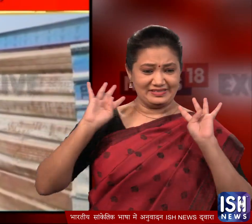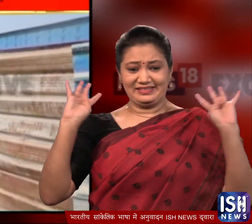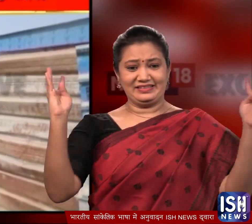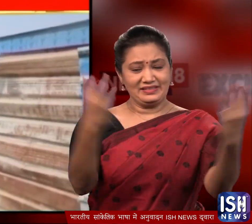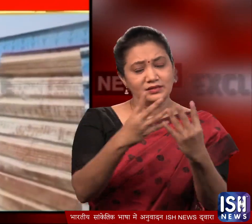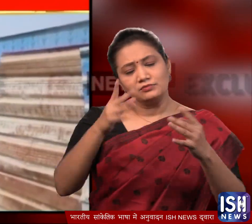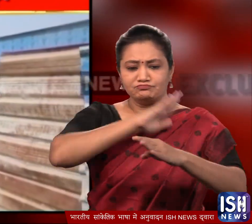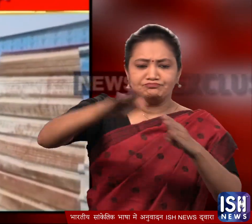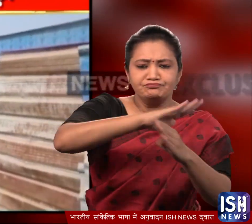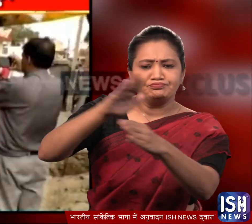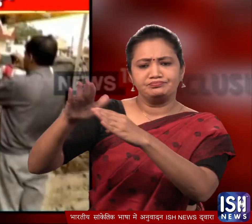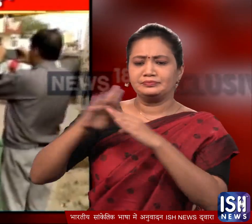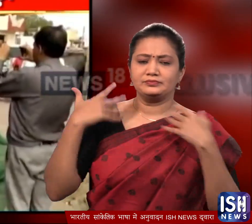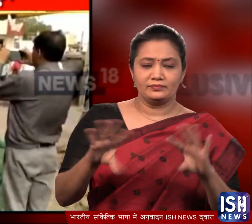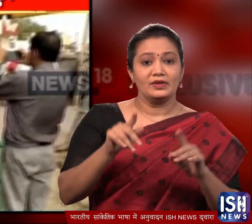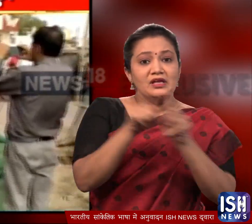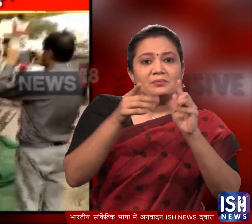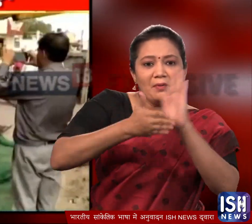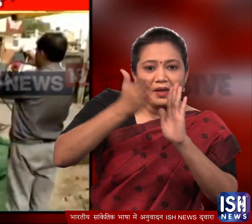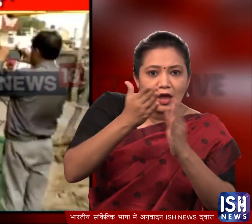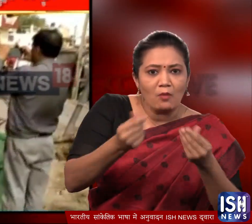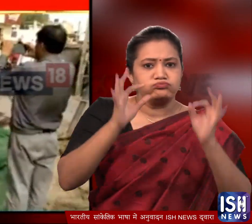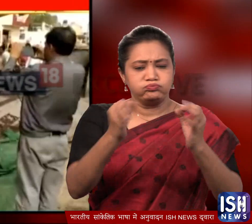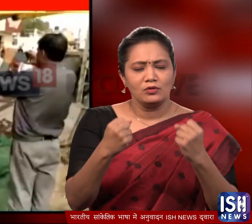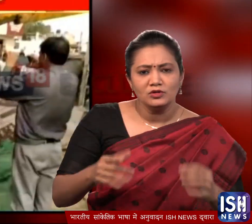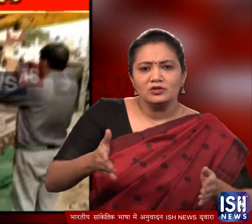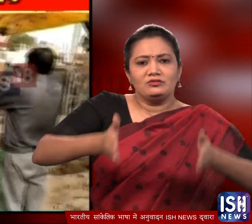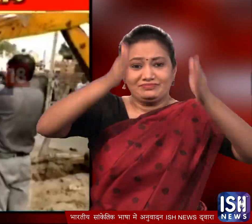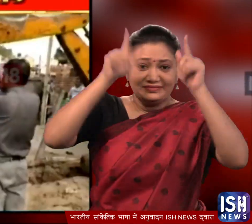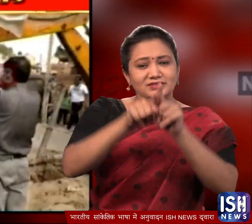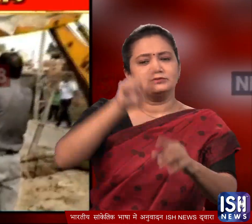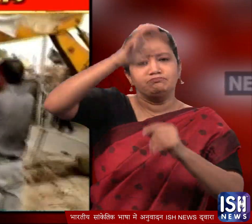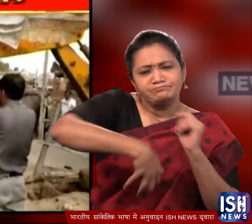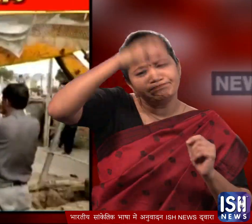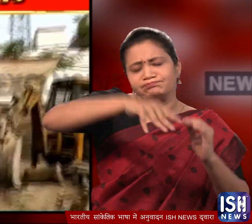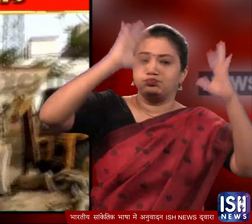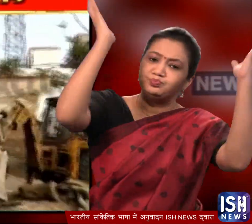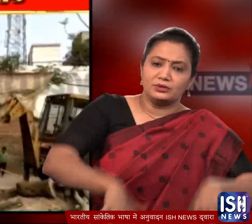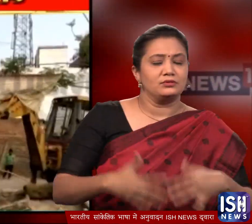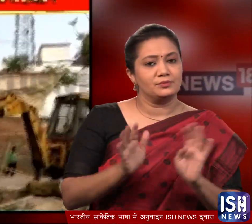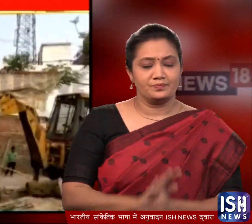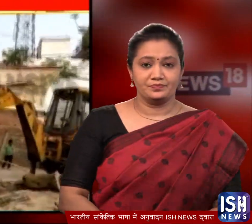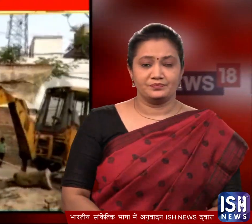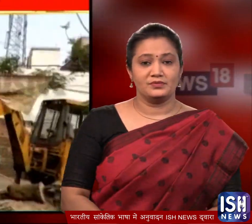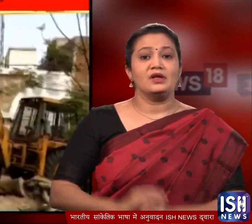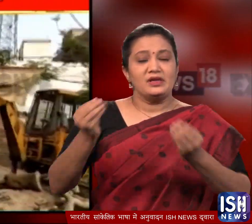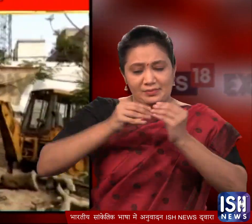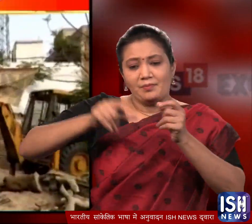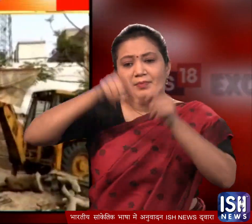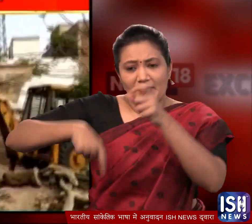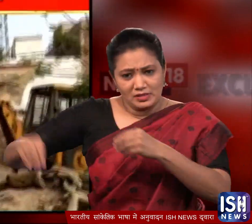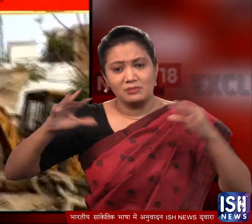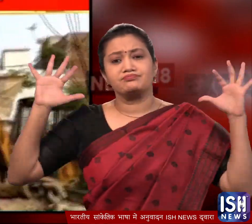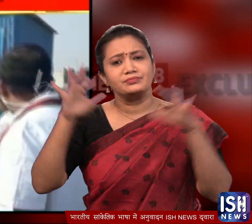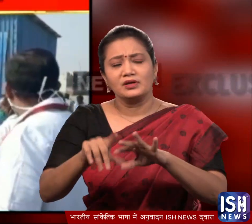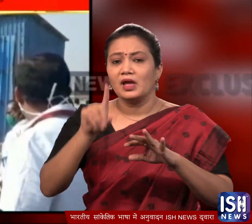जिसे एक कर ढहा दिया गया। इसी तरह पक्के निर्माण को भी खुदाई करने वाली मशीन से जमींदोज कर दिया गया। इस कार्रवाई के दौरान वहां